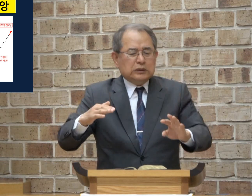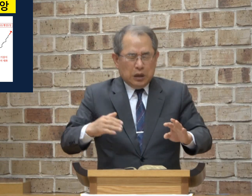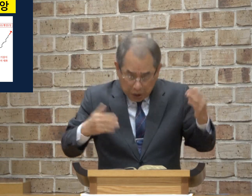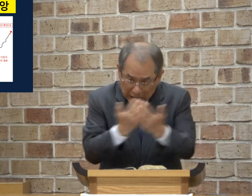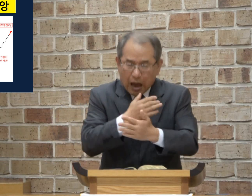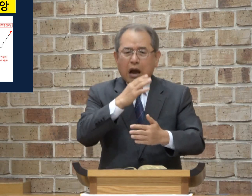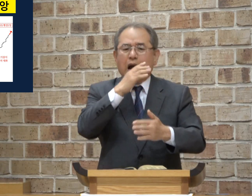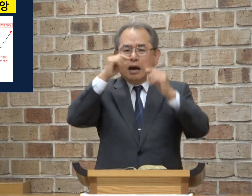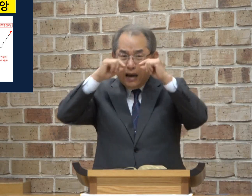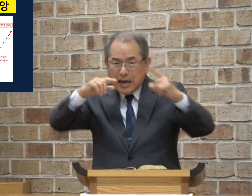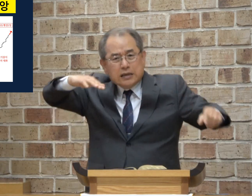우리의 신앙이